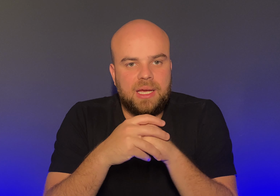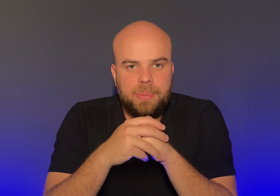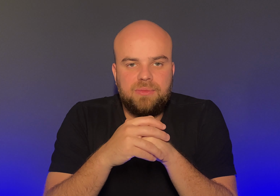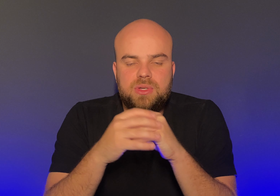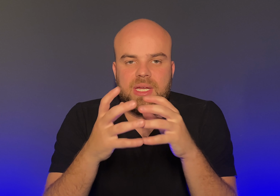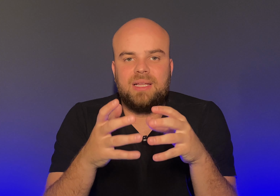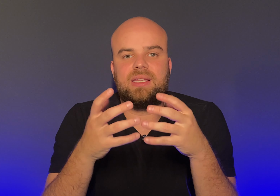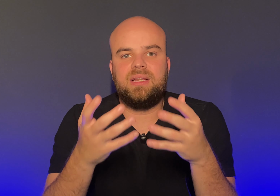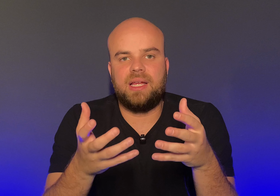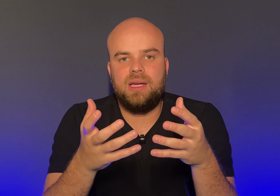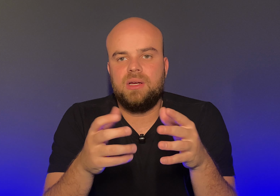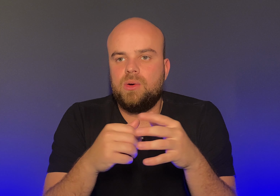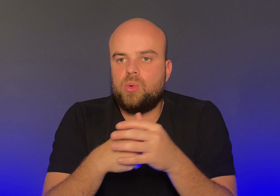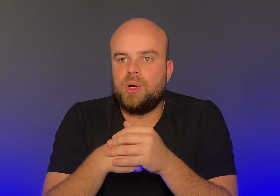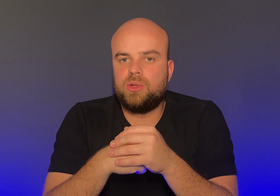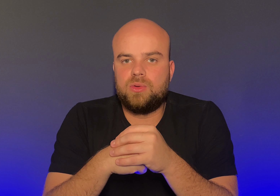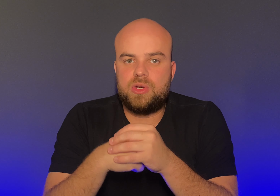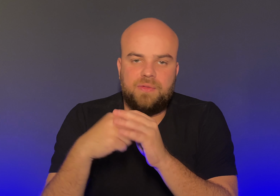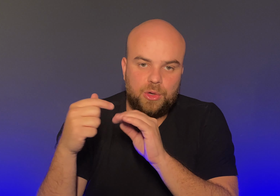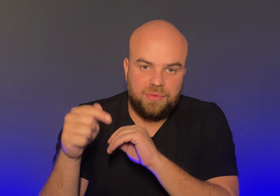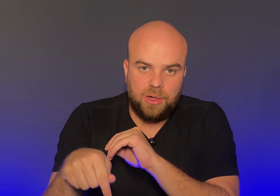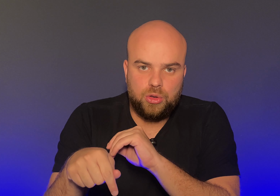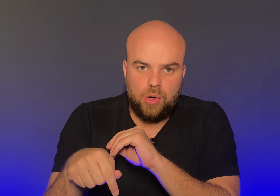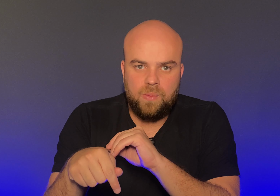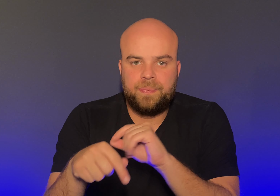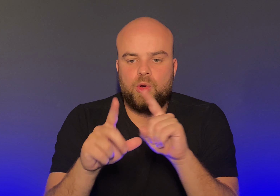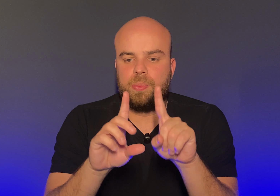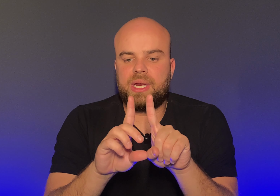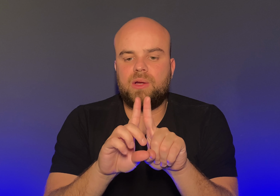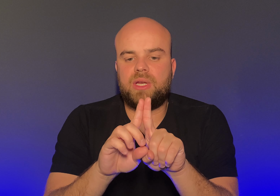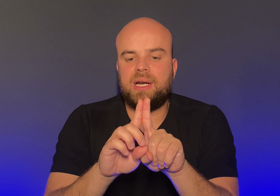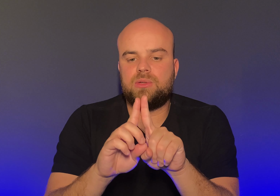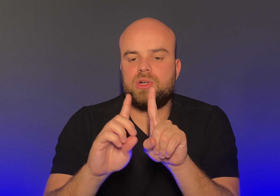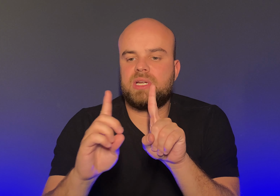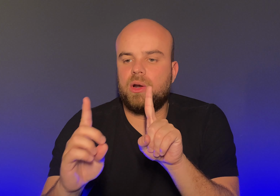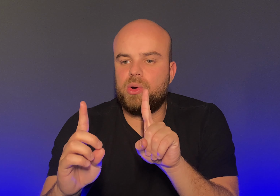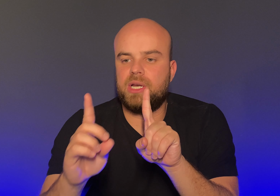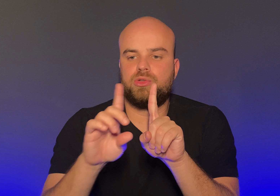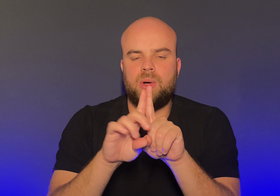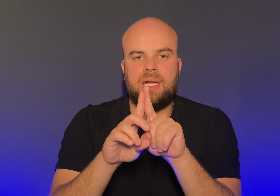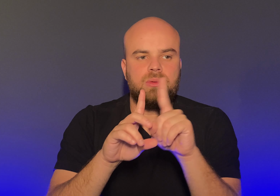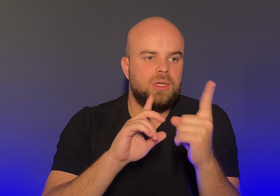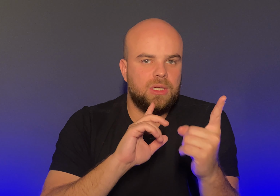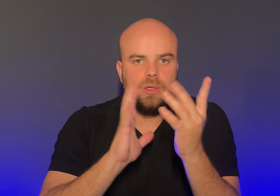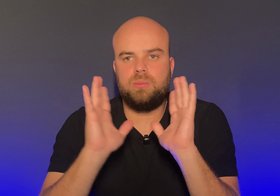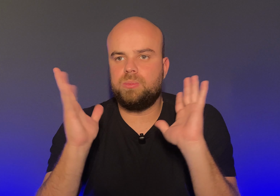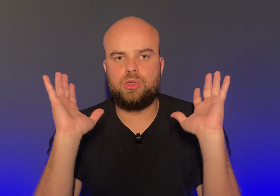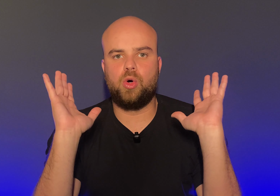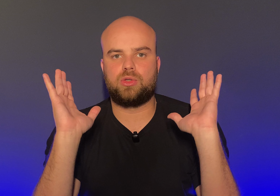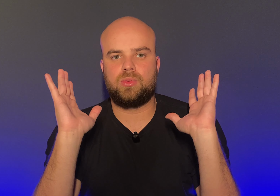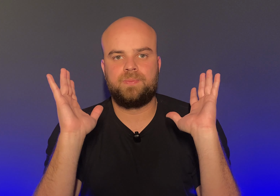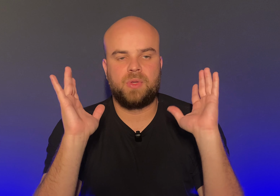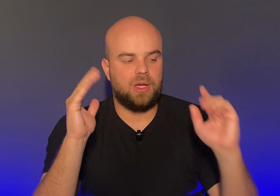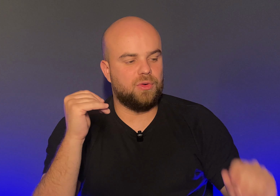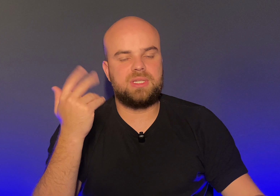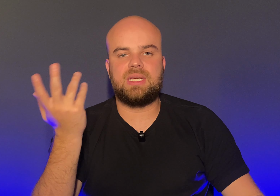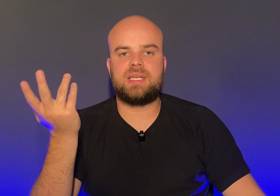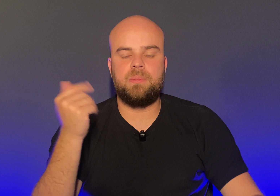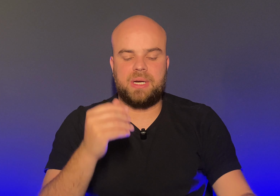é para você entender quando o seu filho tiver no jogo o porquê que o treinador escalou ele de um lado e de outro eu vou dizer sempre